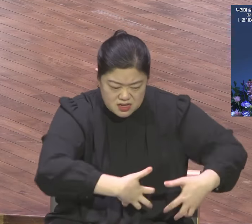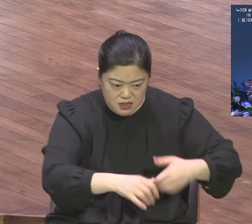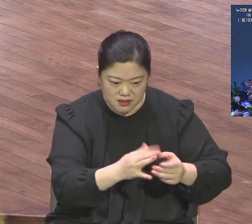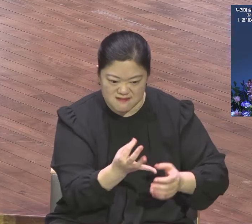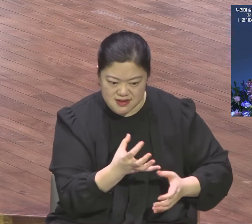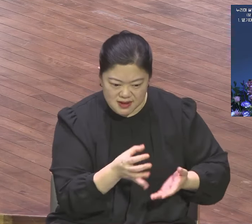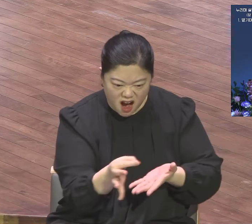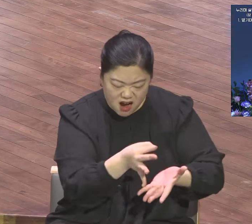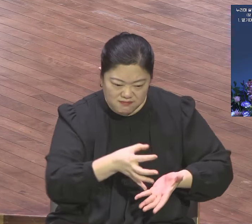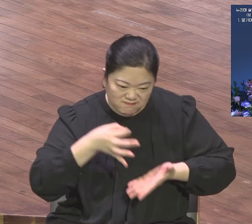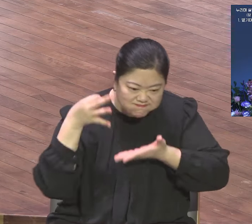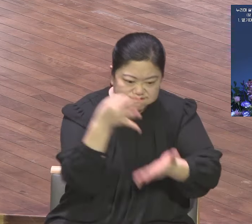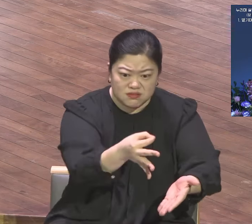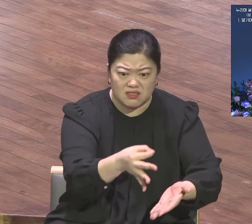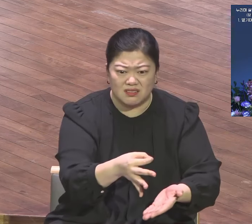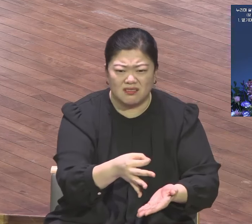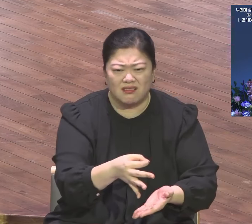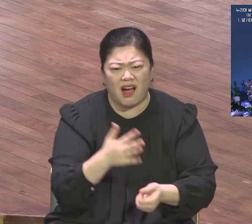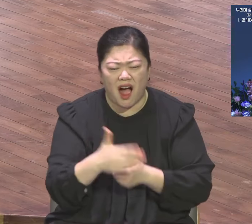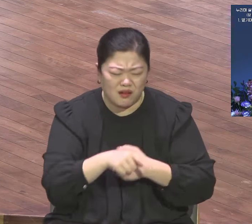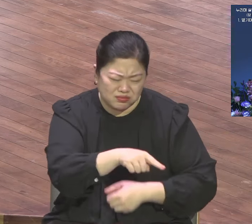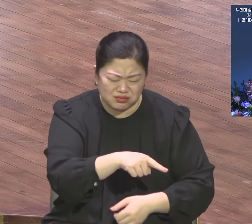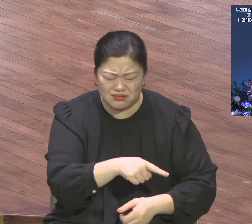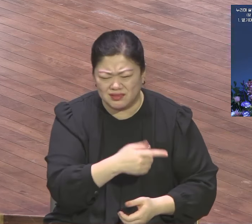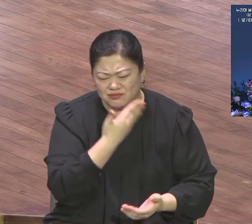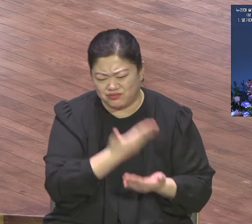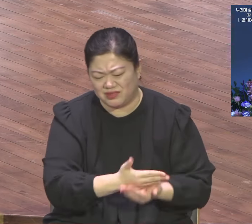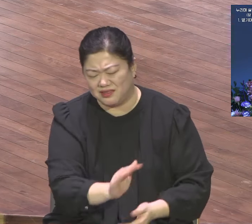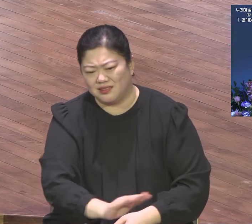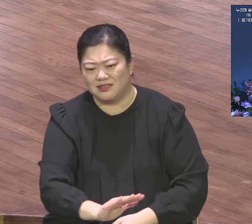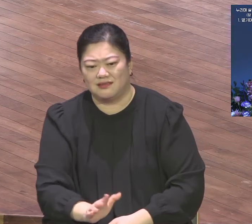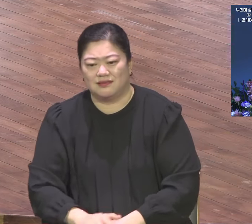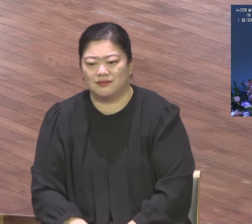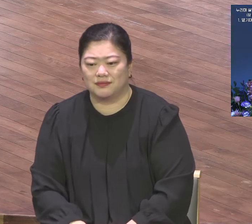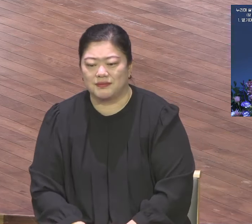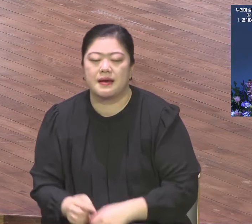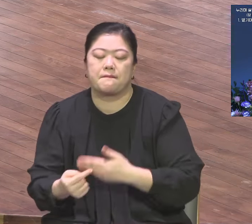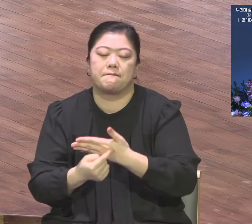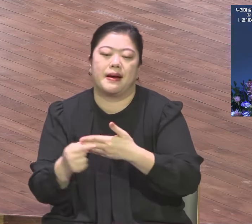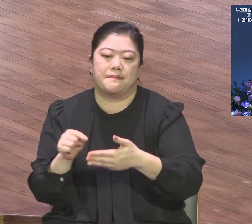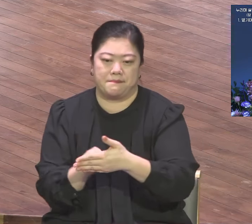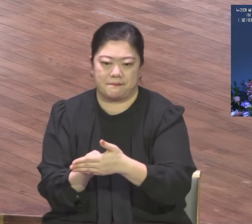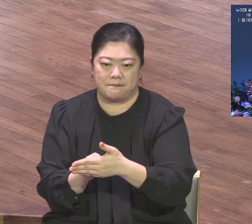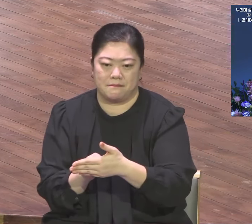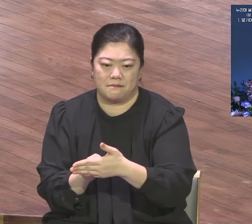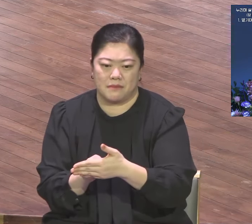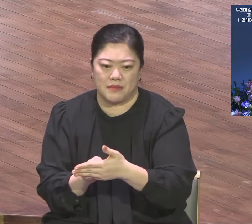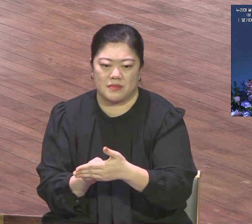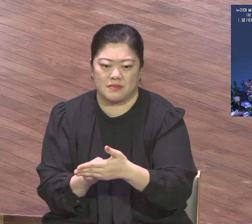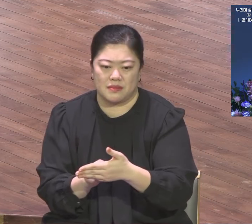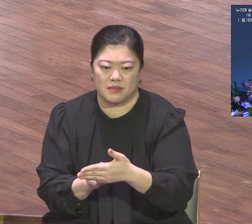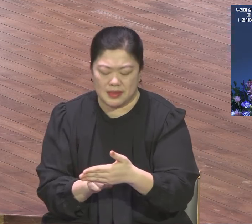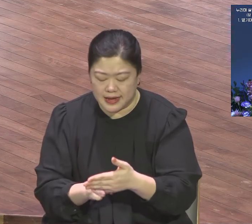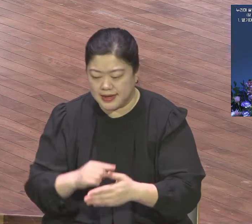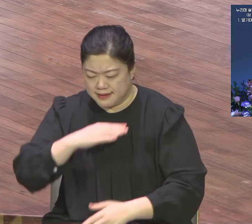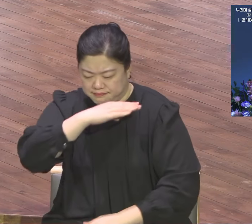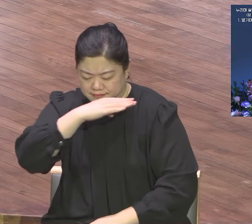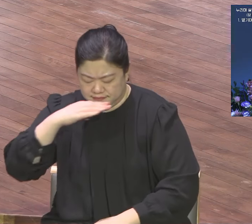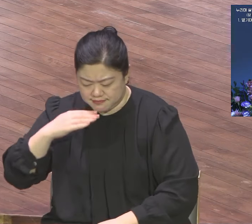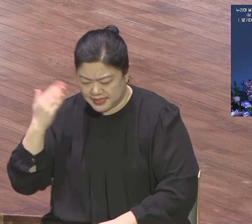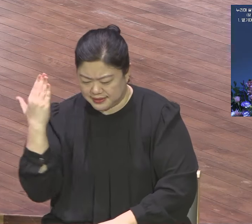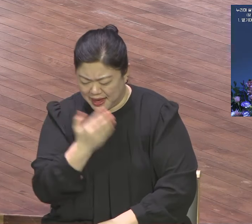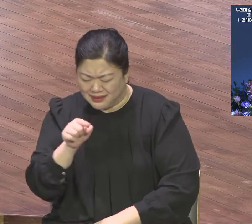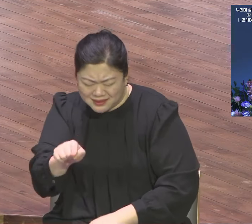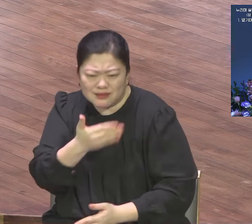썼을 것이다. 다 알고 계세요. 중심을 본 중심. 말만 듣는 게 아니라 중심을 보시기 때문에 깨뜨려 보시기 때문에